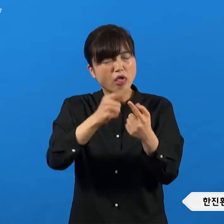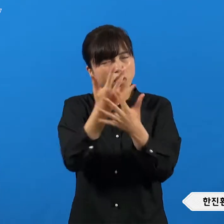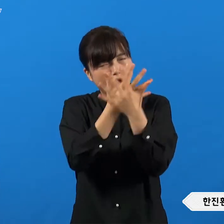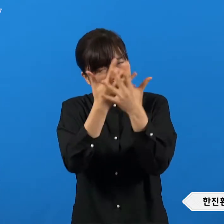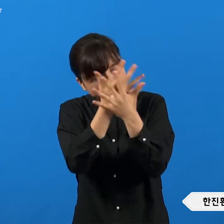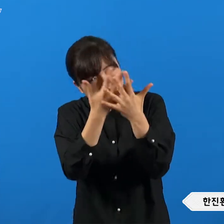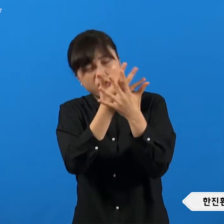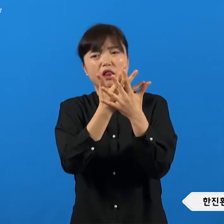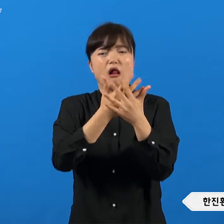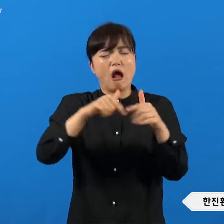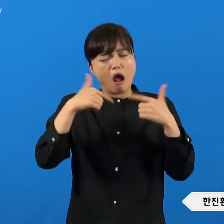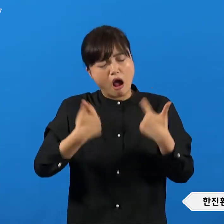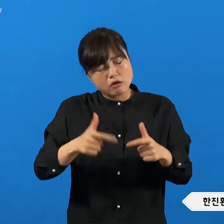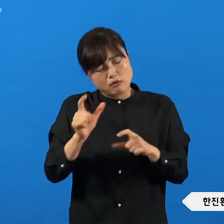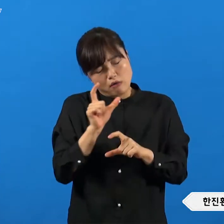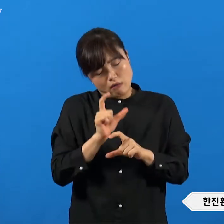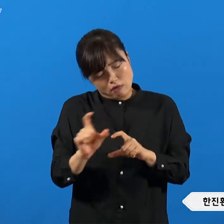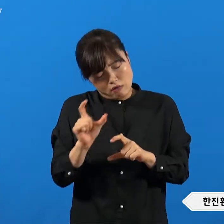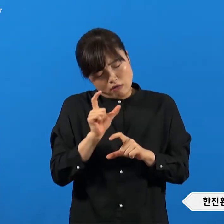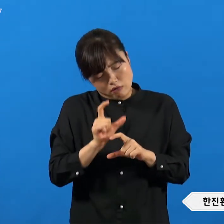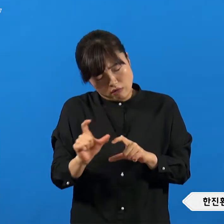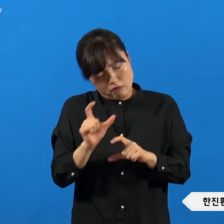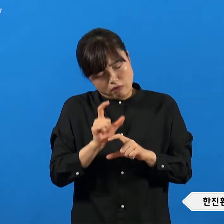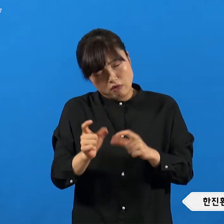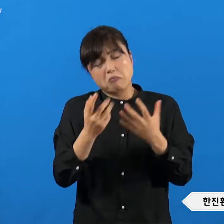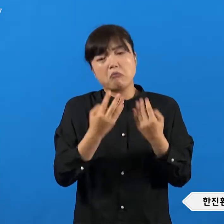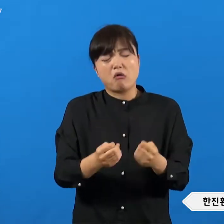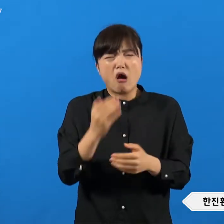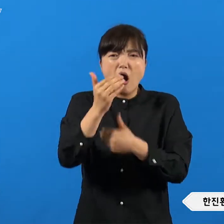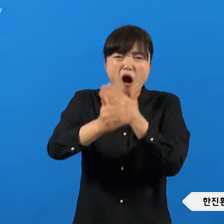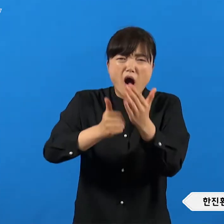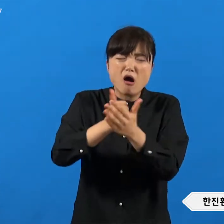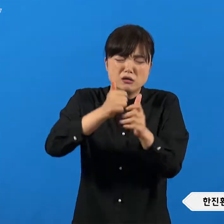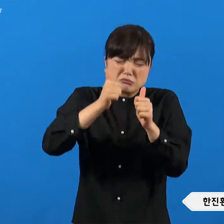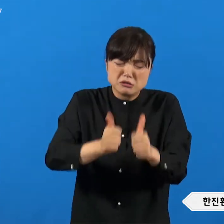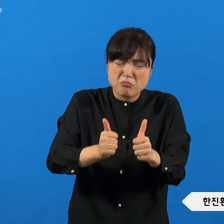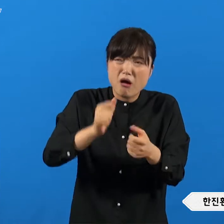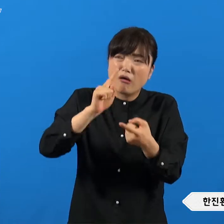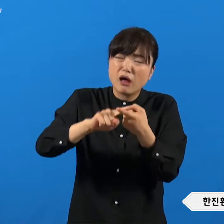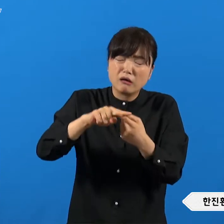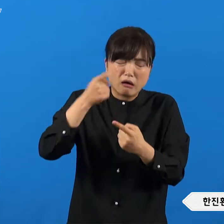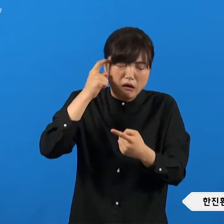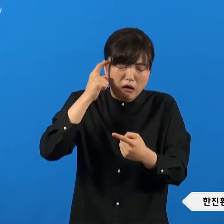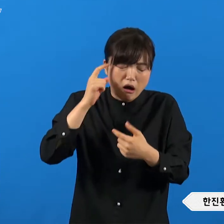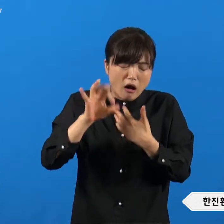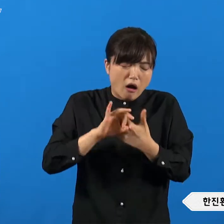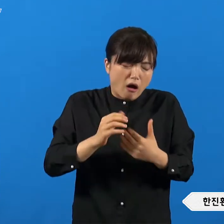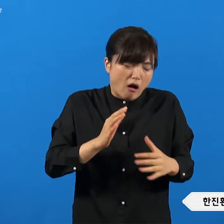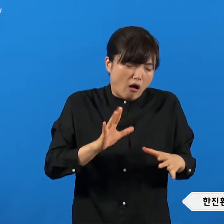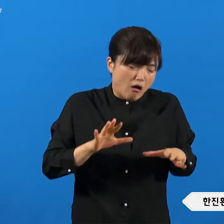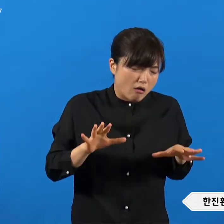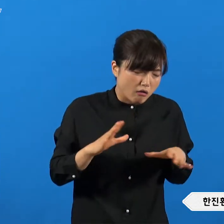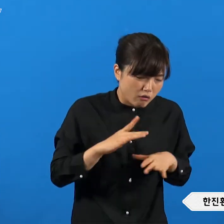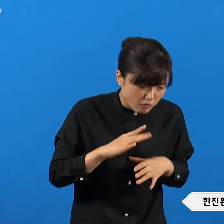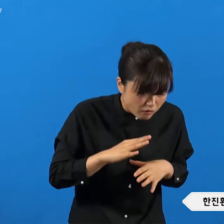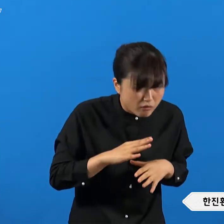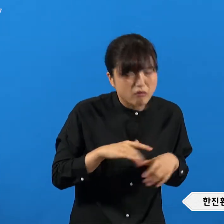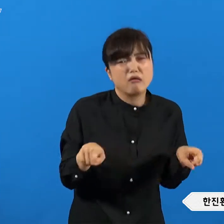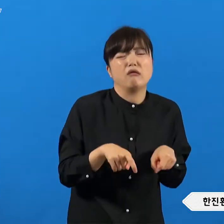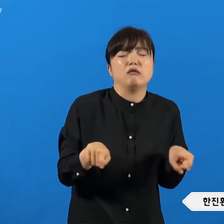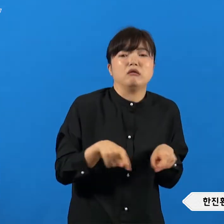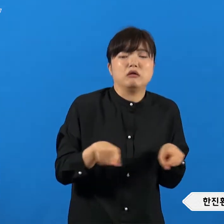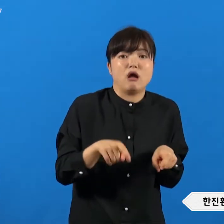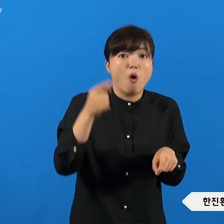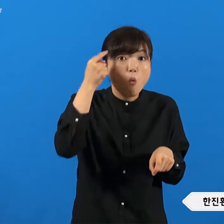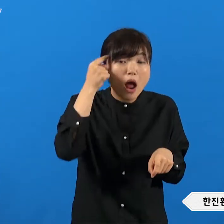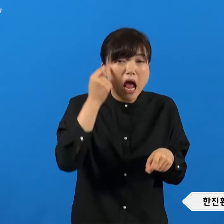없어서 고민을 엄청나게 했습니다. 하나님의 심판만 생각하면 너무너무 두려웠습니다.